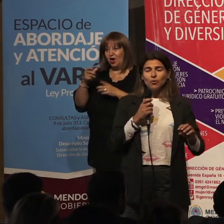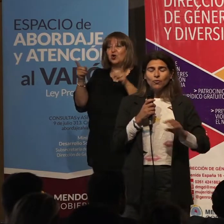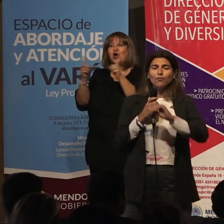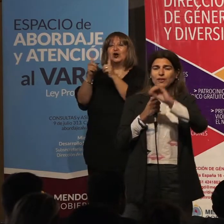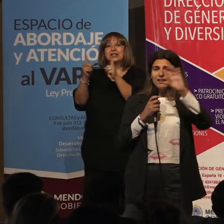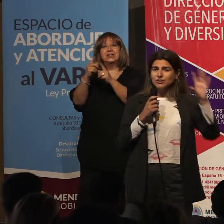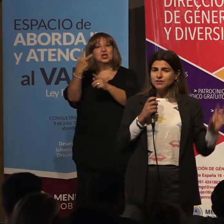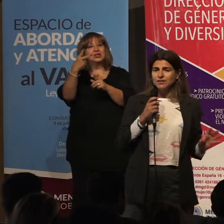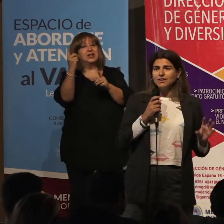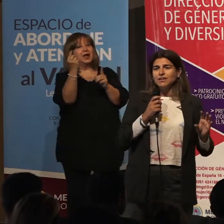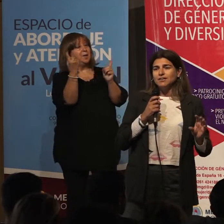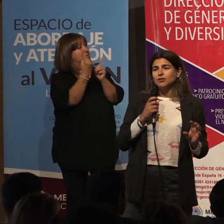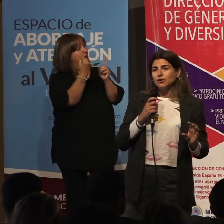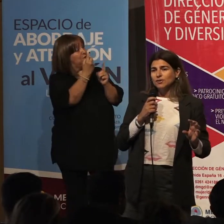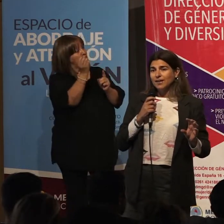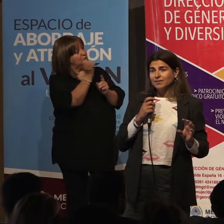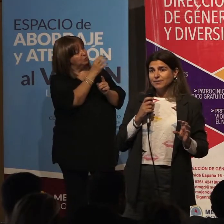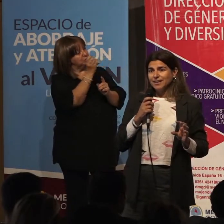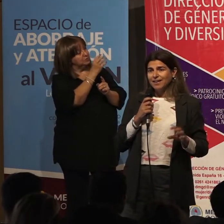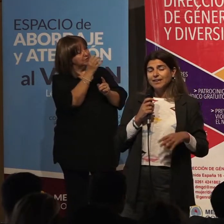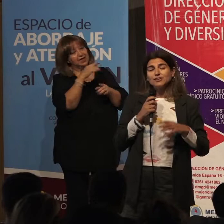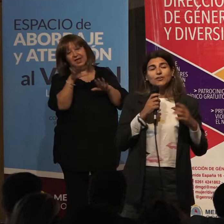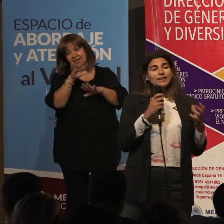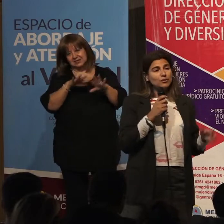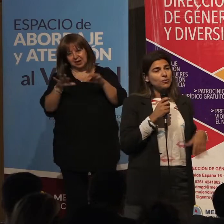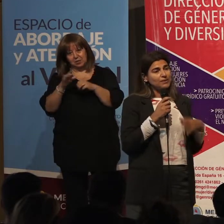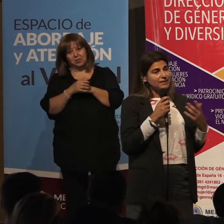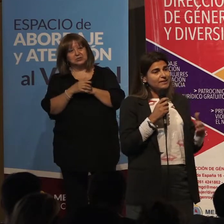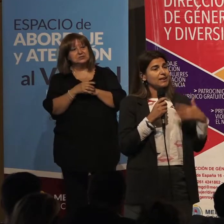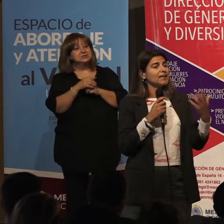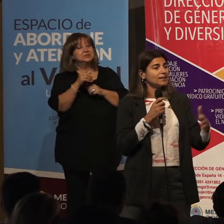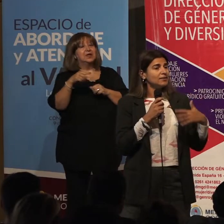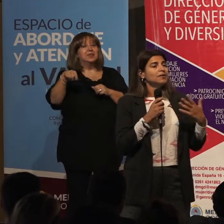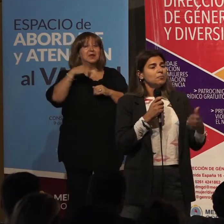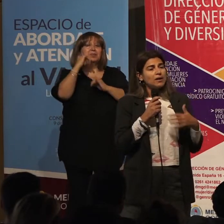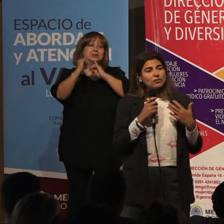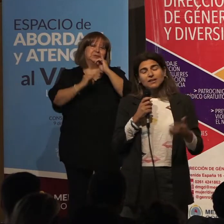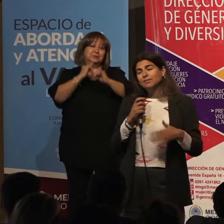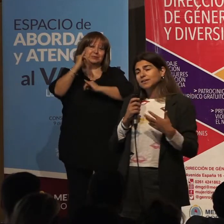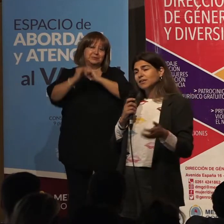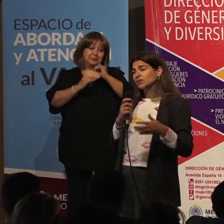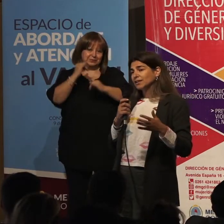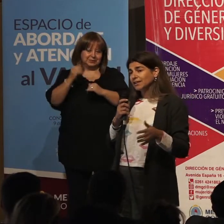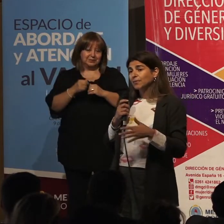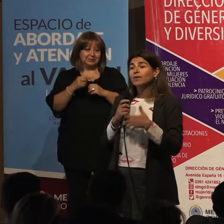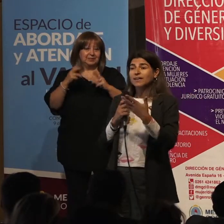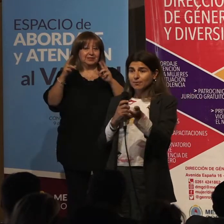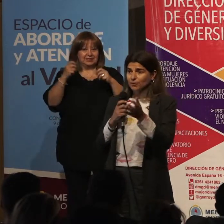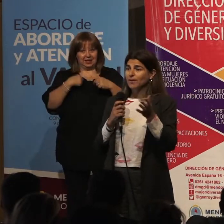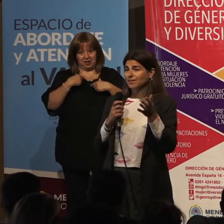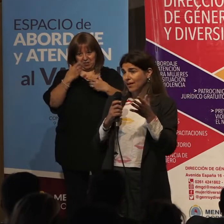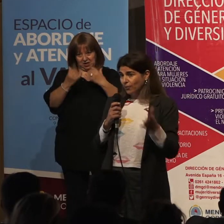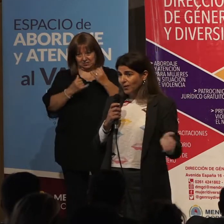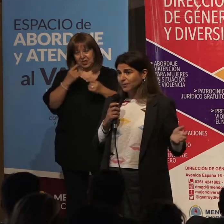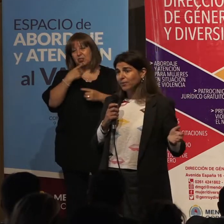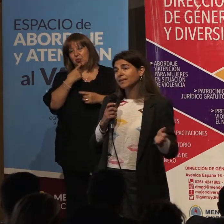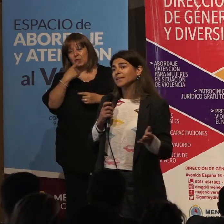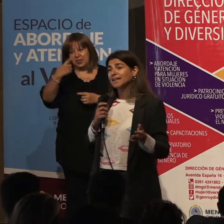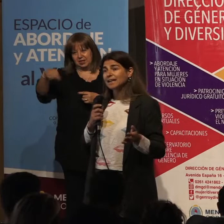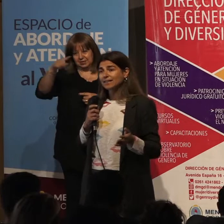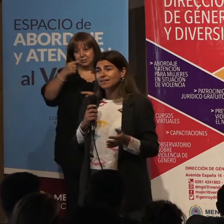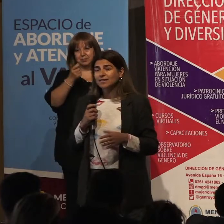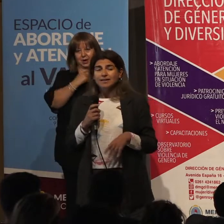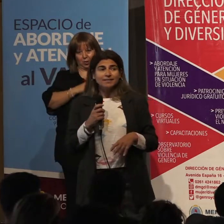hace como un flash de todas nuestras actividades. Hecho esto, me gustaría charlar más concretamente de lo que hacemos y evacuar las dudas que